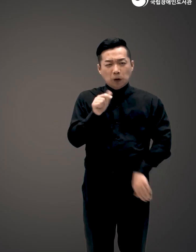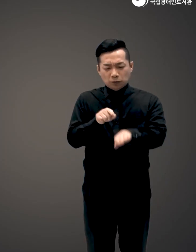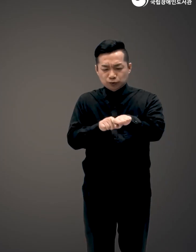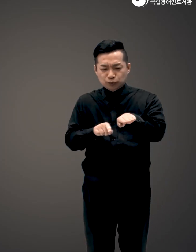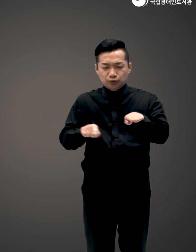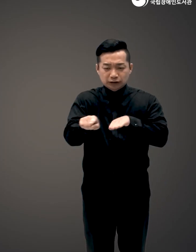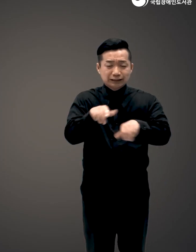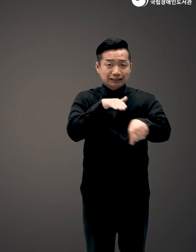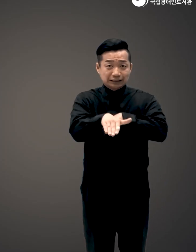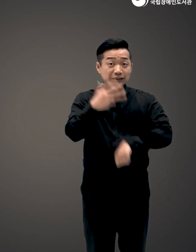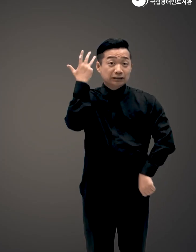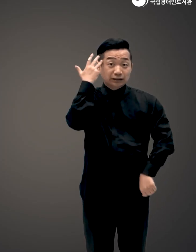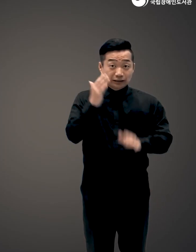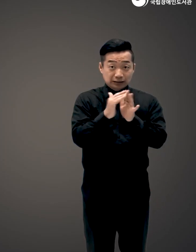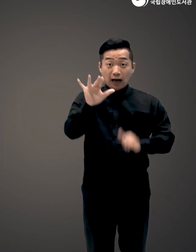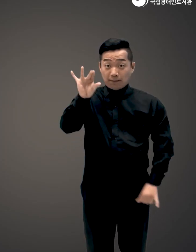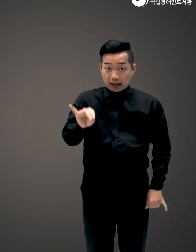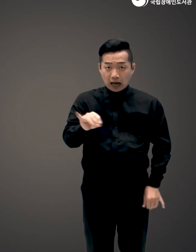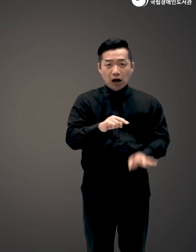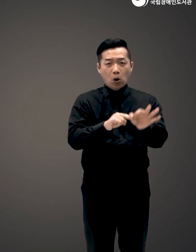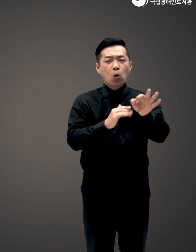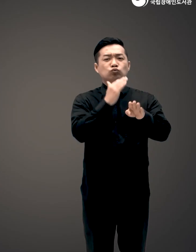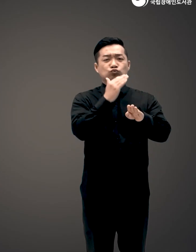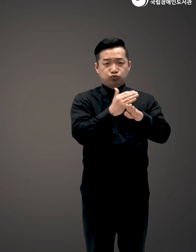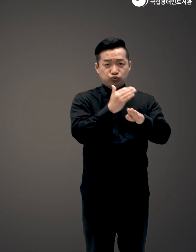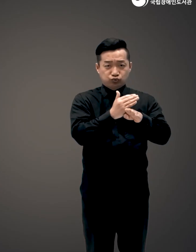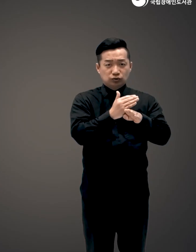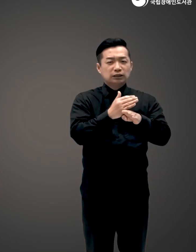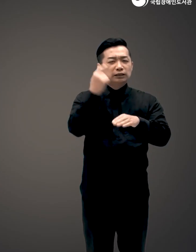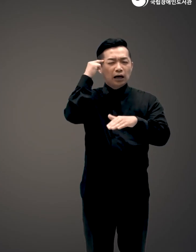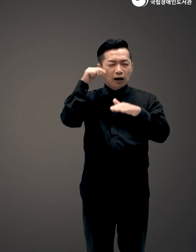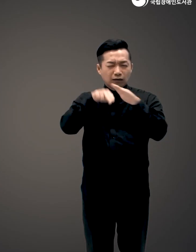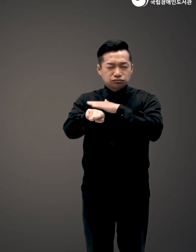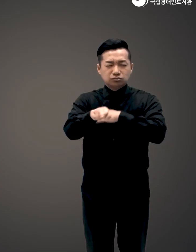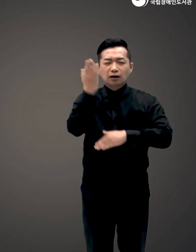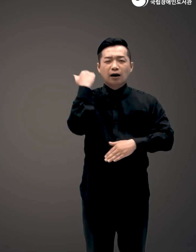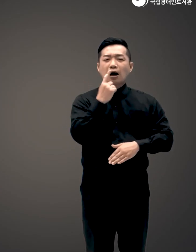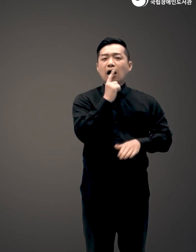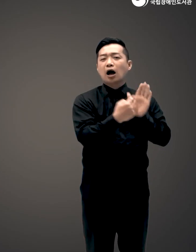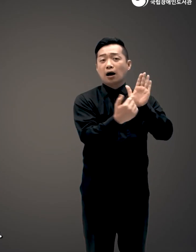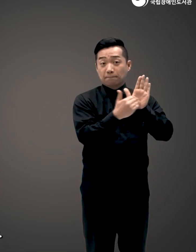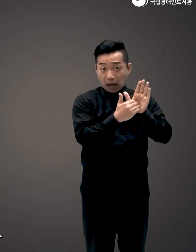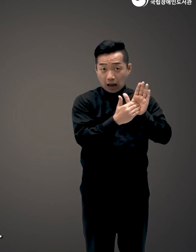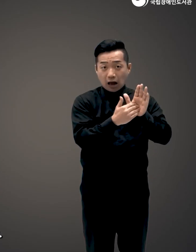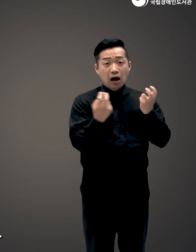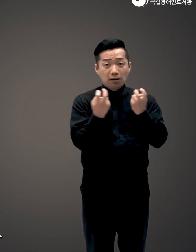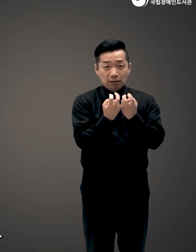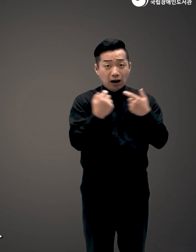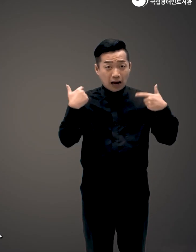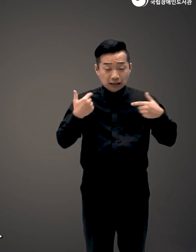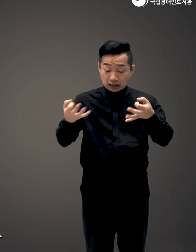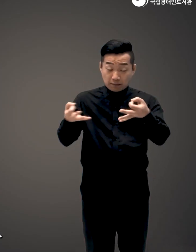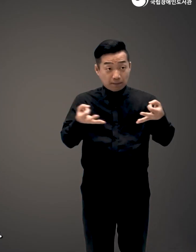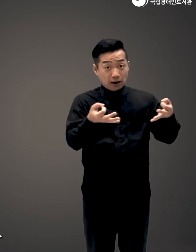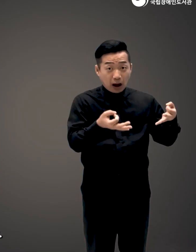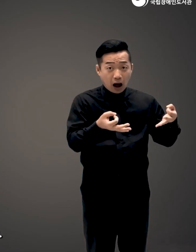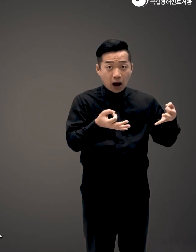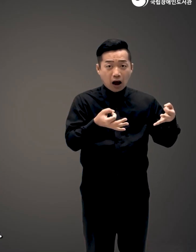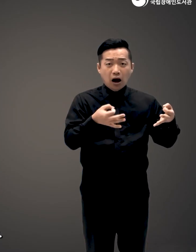다소 급진적인 철학자답게 자본주의로부터 탈주할 것을 강조했습니다만 그 방법이 언제나 남들